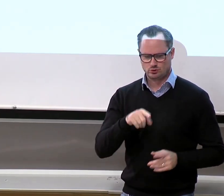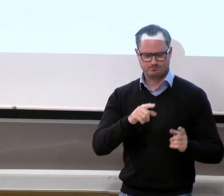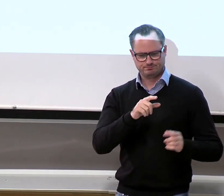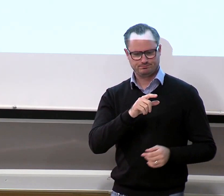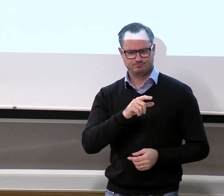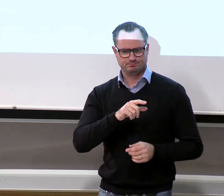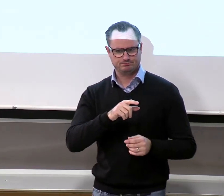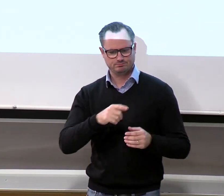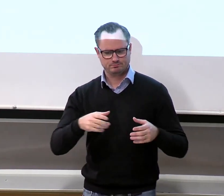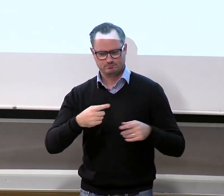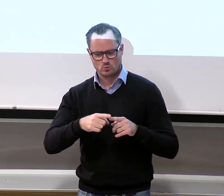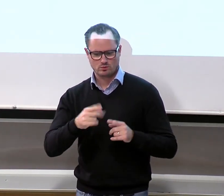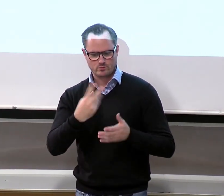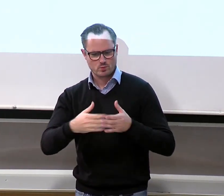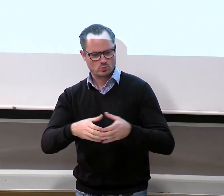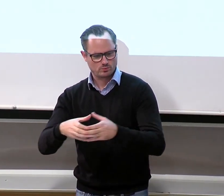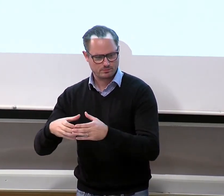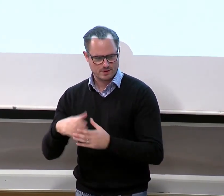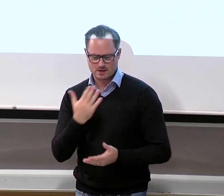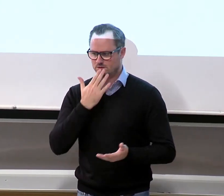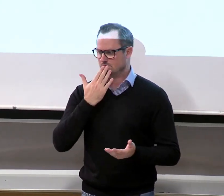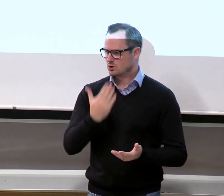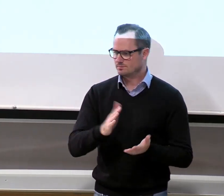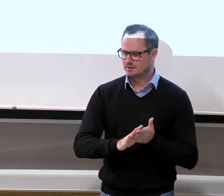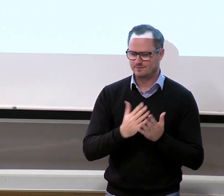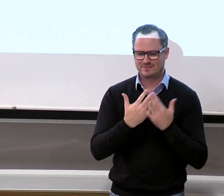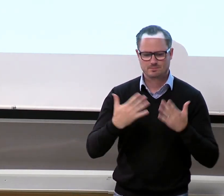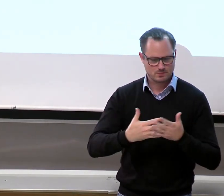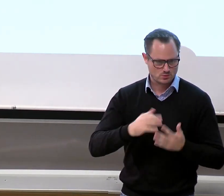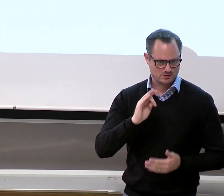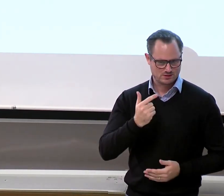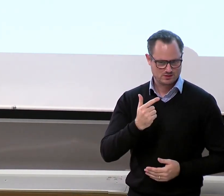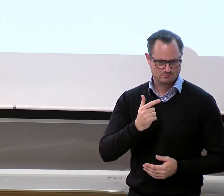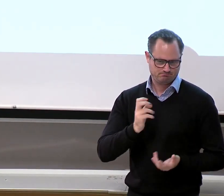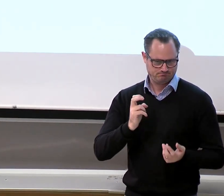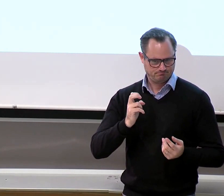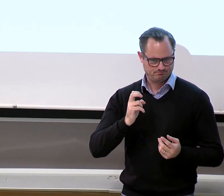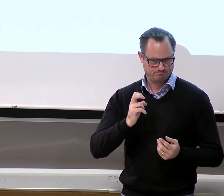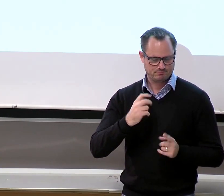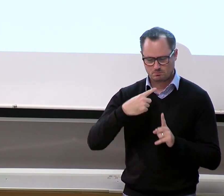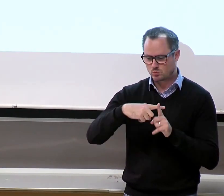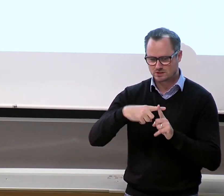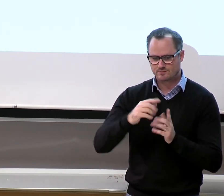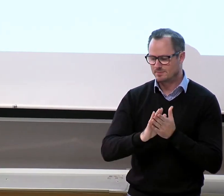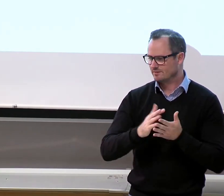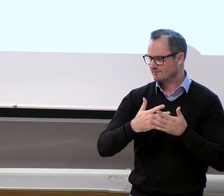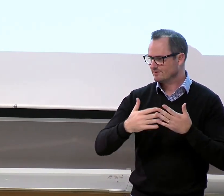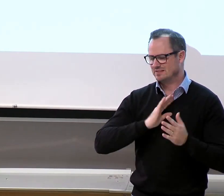Inom själva forskarorganisationen så tycker man givetvis att tvåspråkighet är bra och att det är viktigt med det positivt